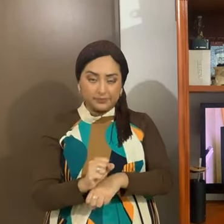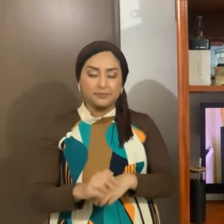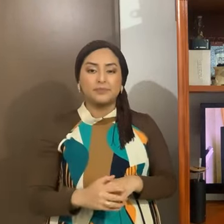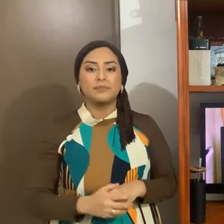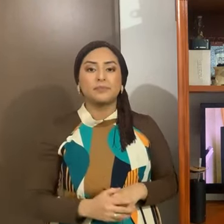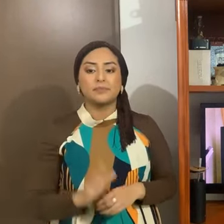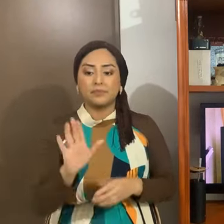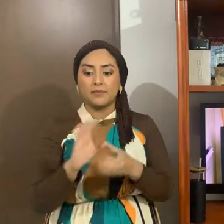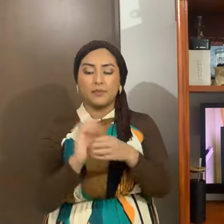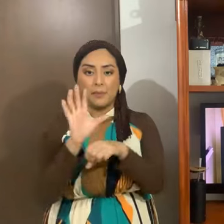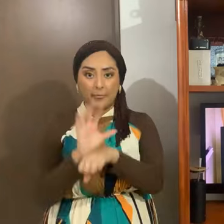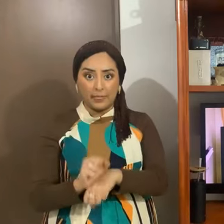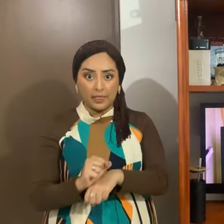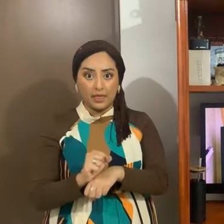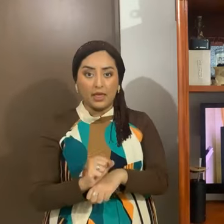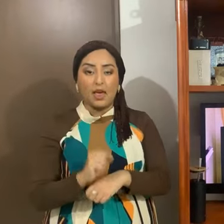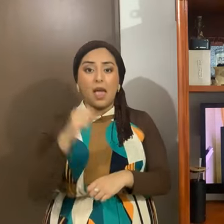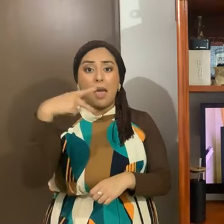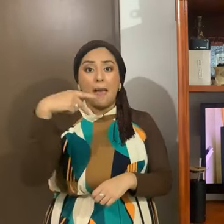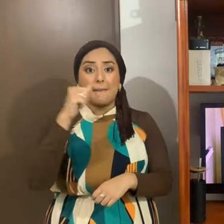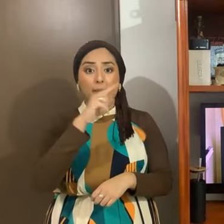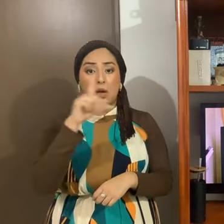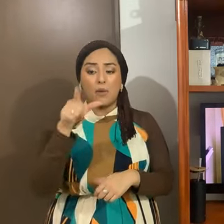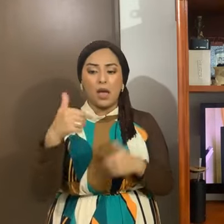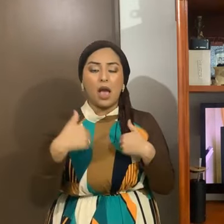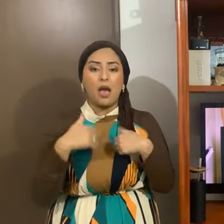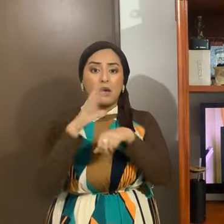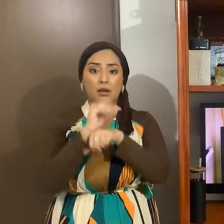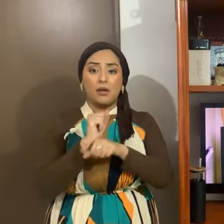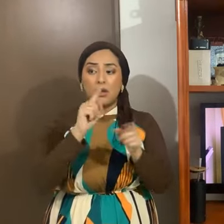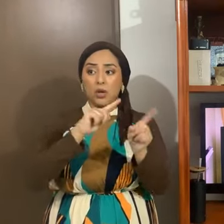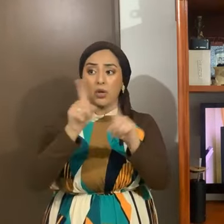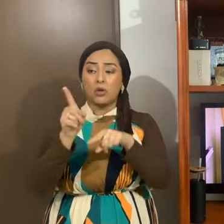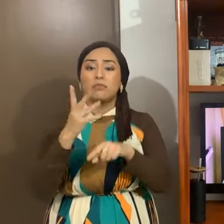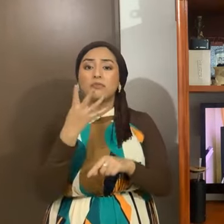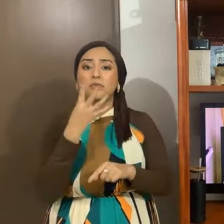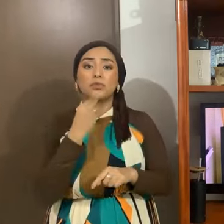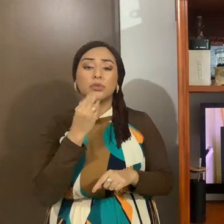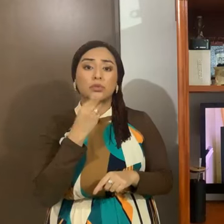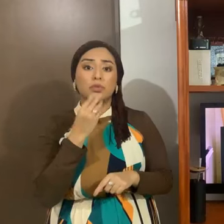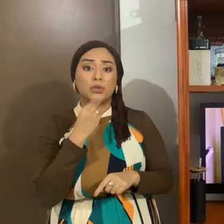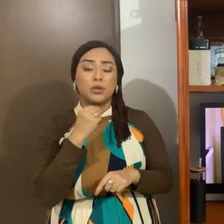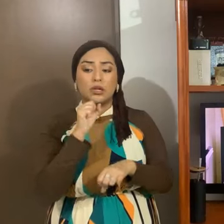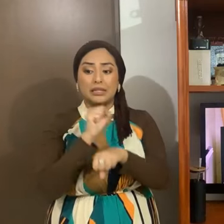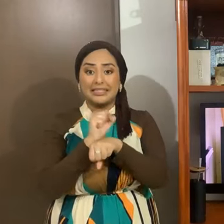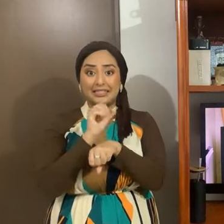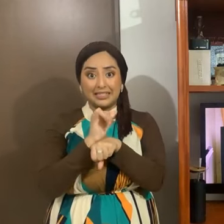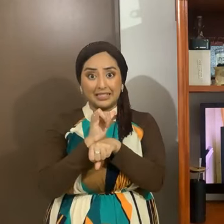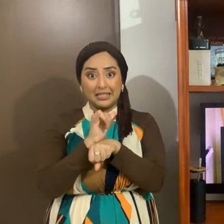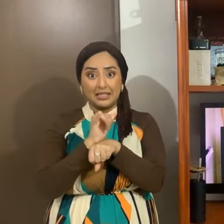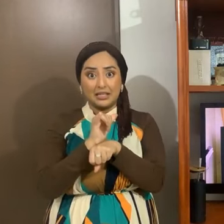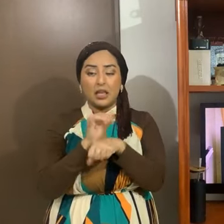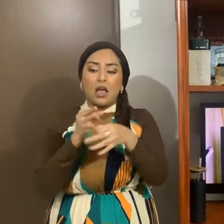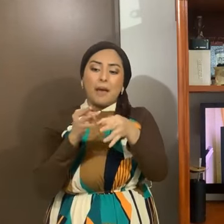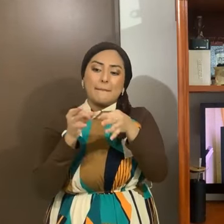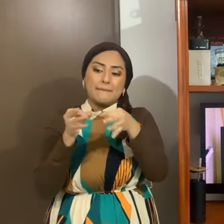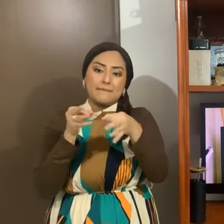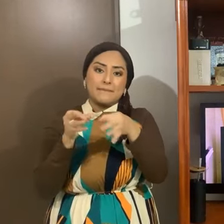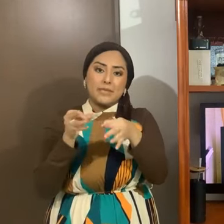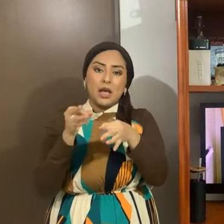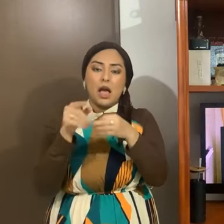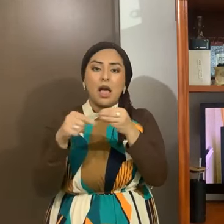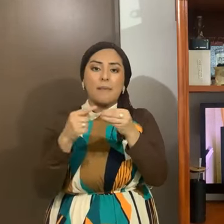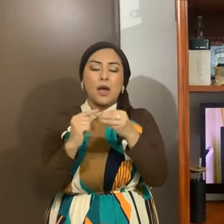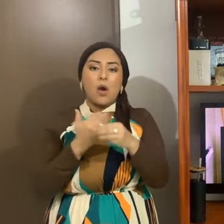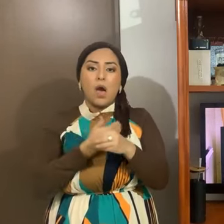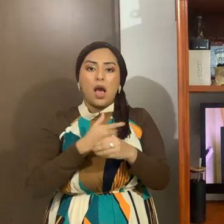era habitual. Rab Shaul tenía la costumbre de ir a los Yehudim, de ir a los judíos, a las sinagogas, a explicarles